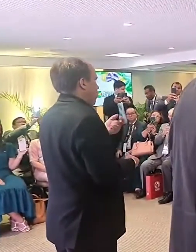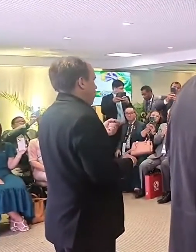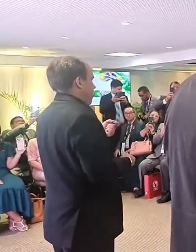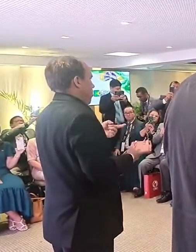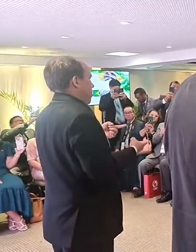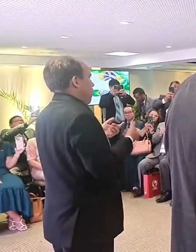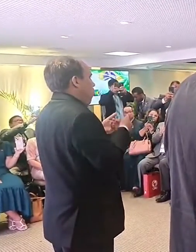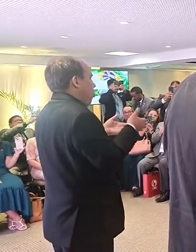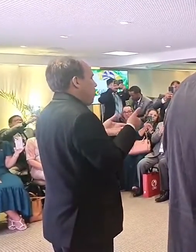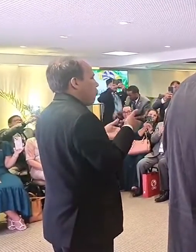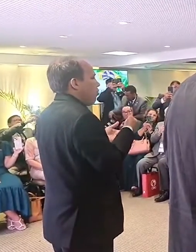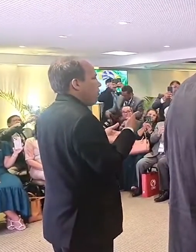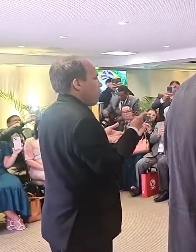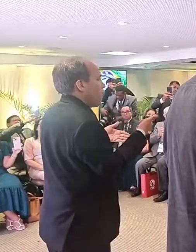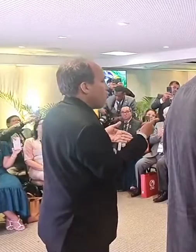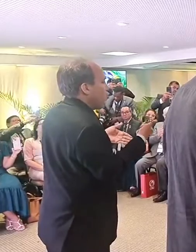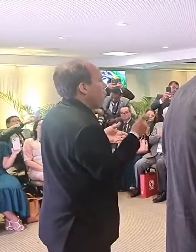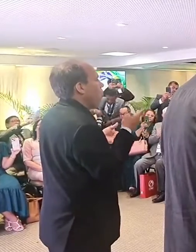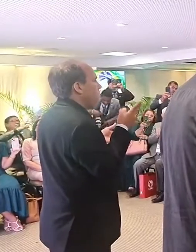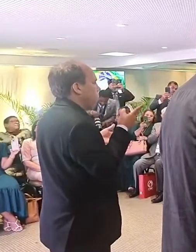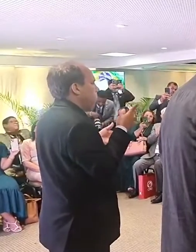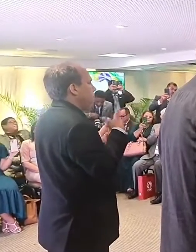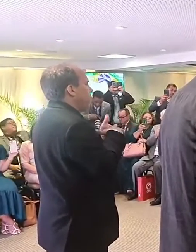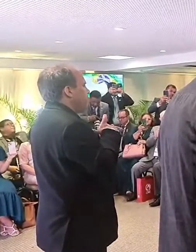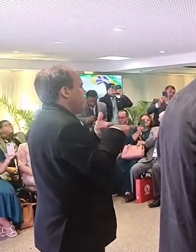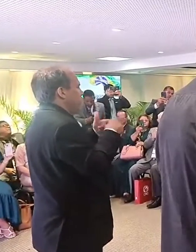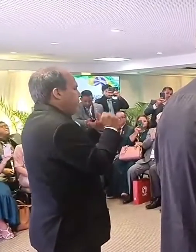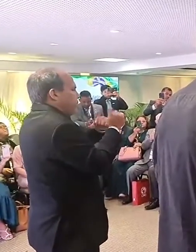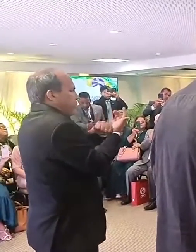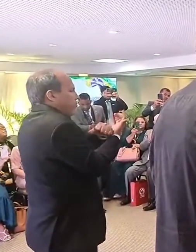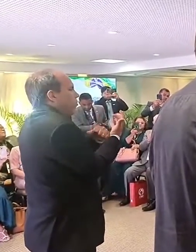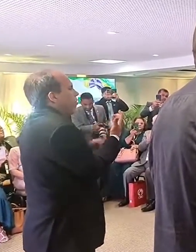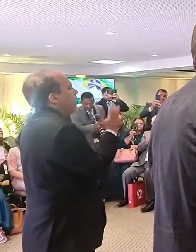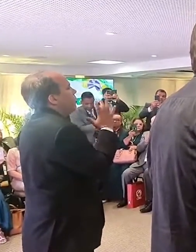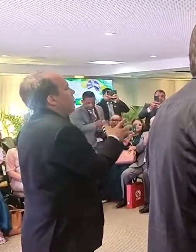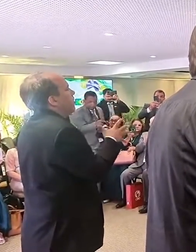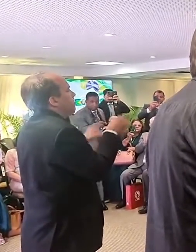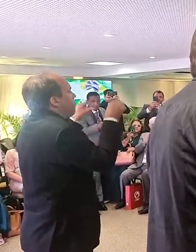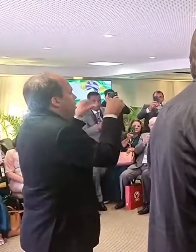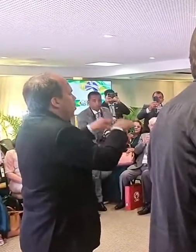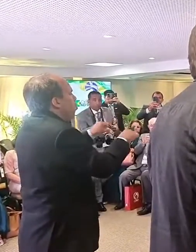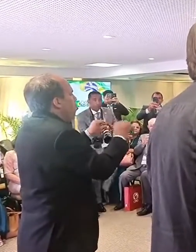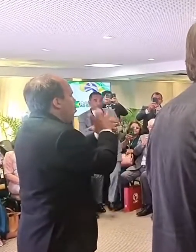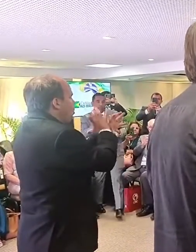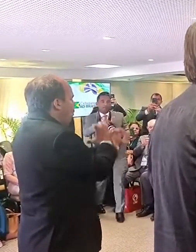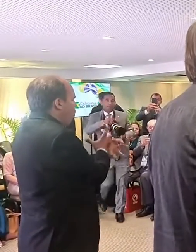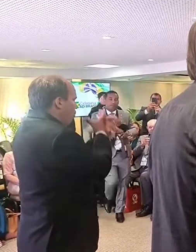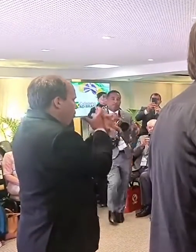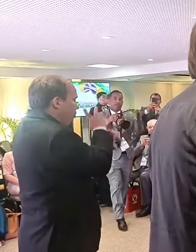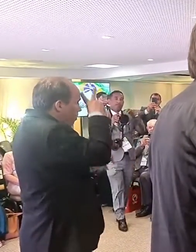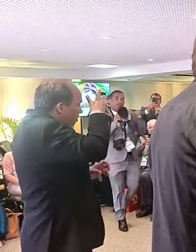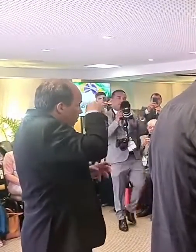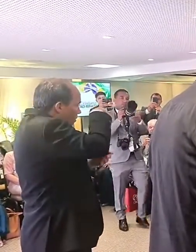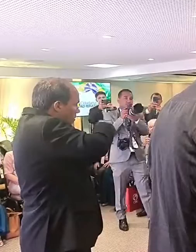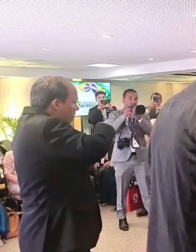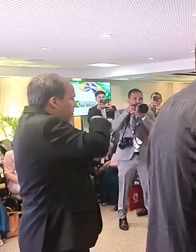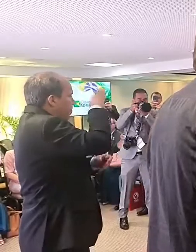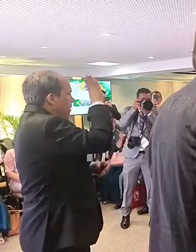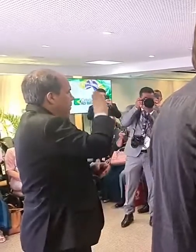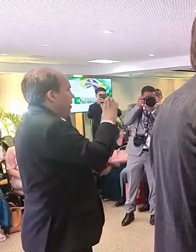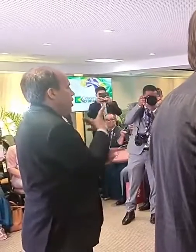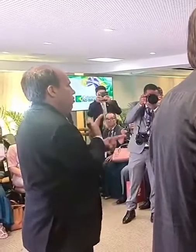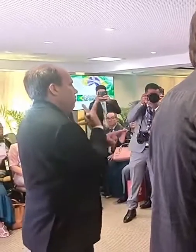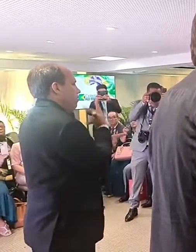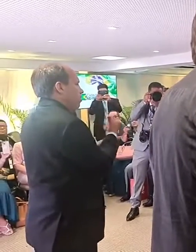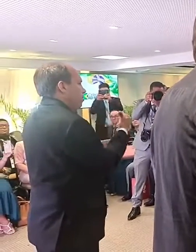continuou a questão da Covid, tivemos uma das maiores secas da história do Brasil, vencemos,